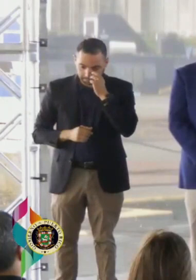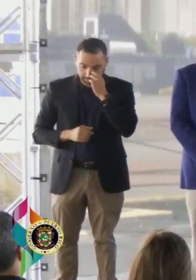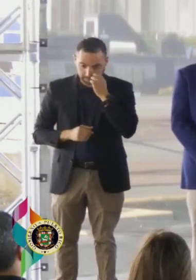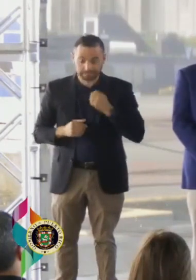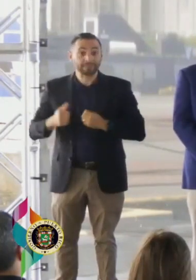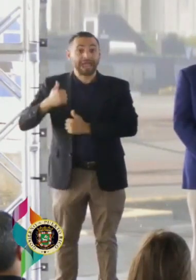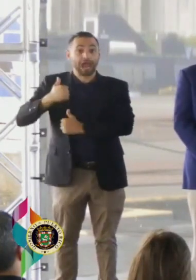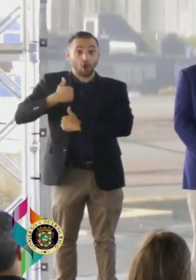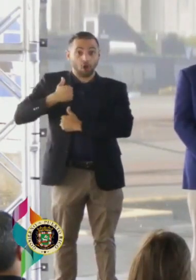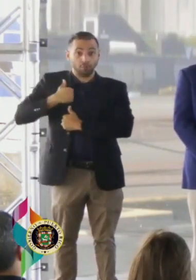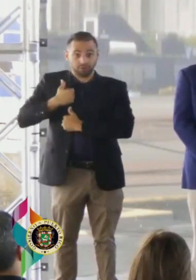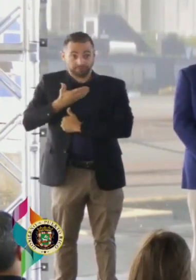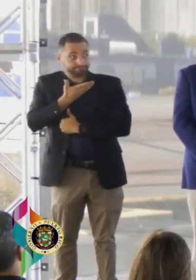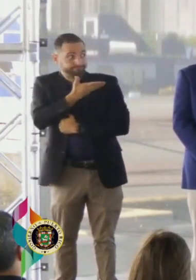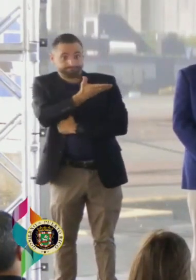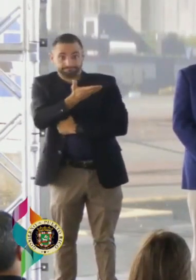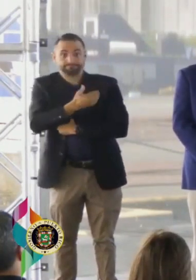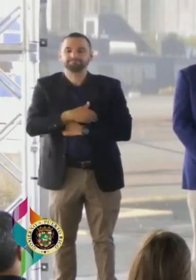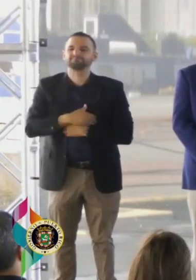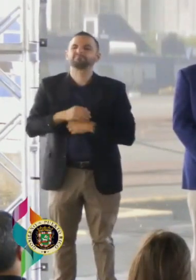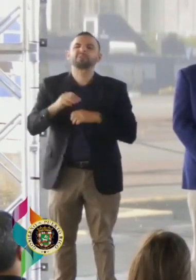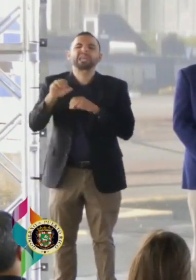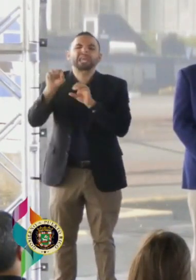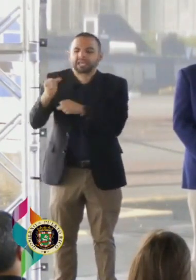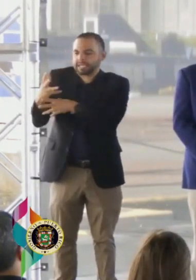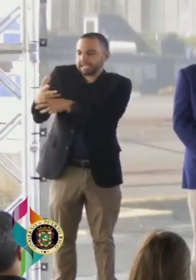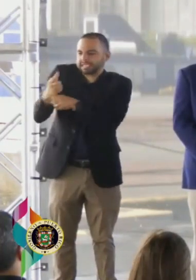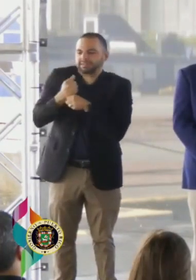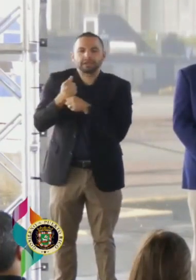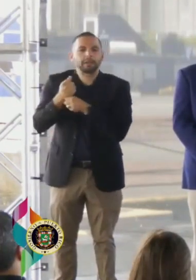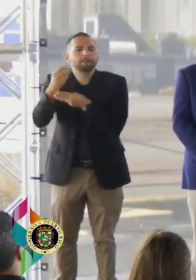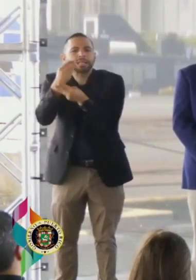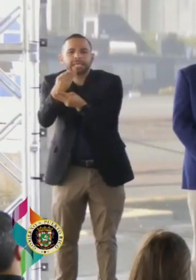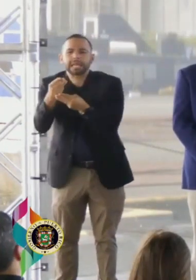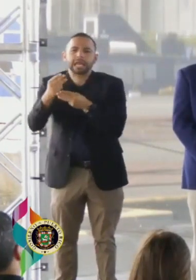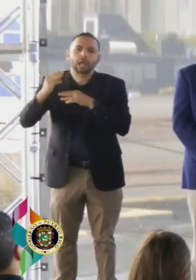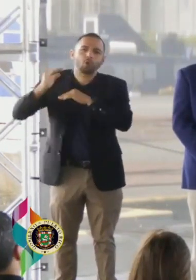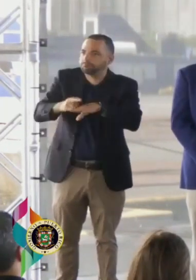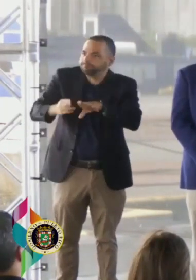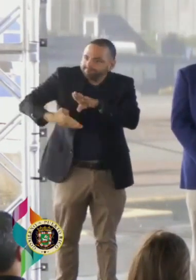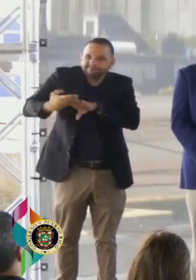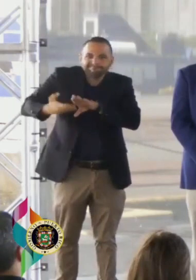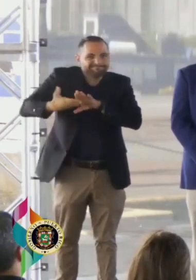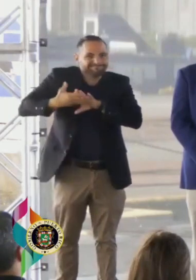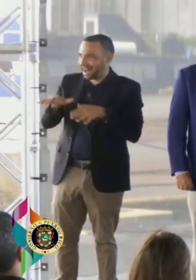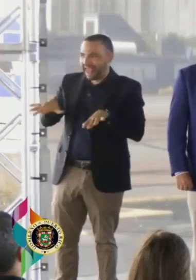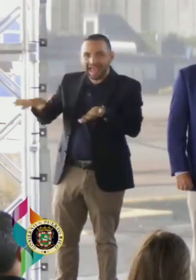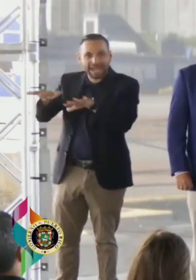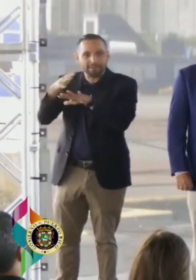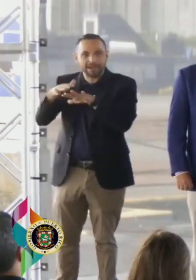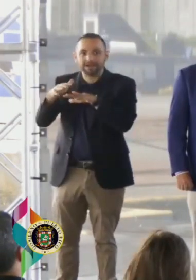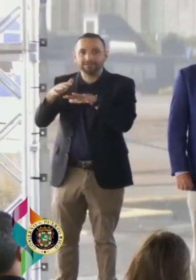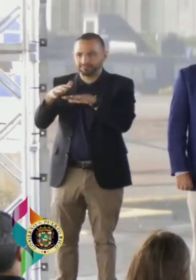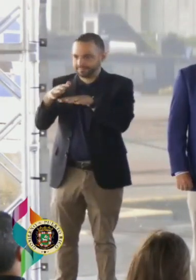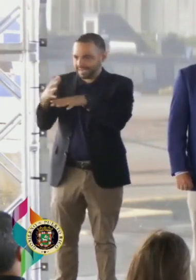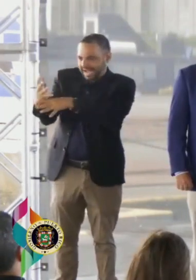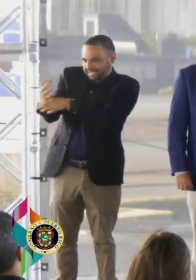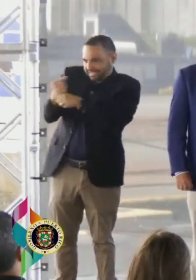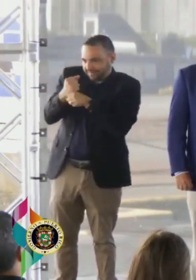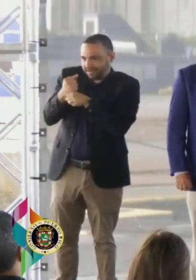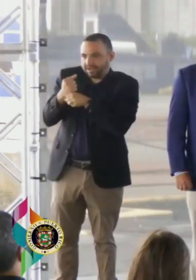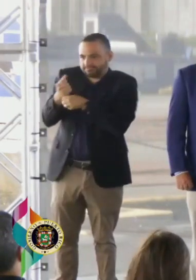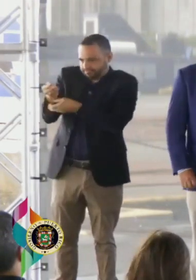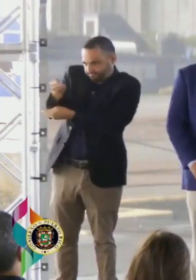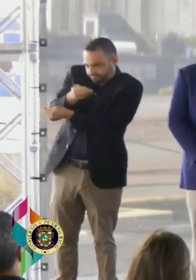carga de capacidad suficiente para recibir materiales y equipos de construcción prove para entidades